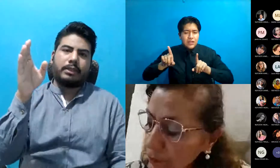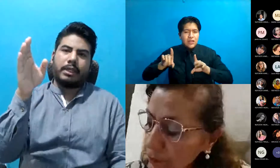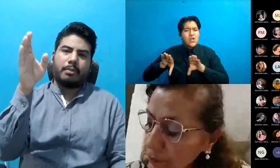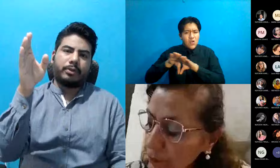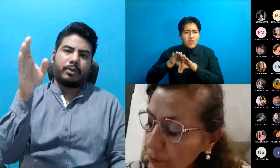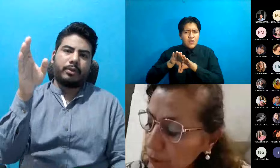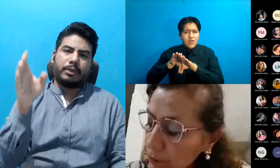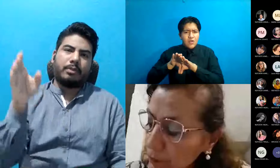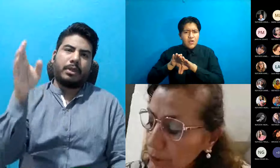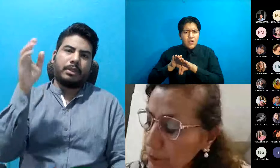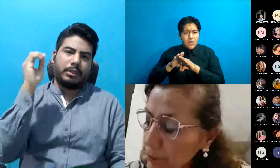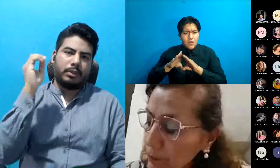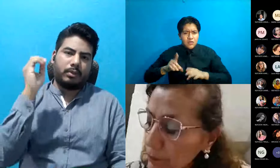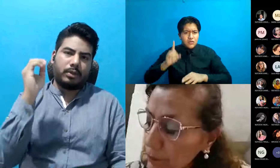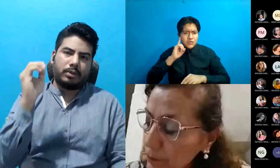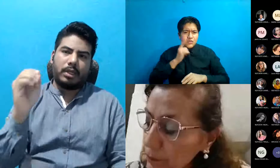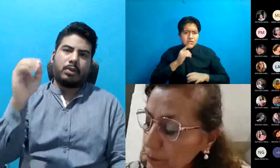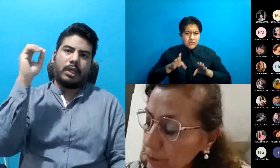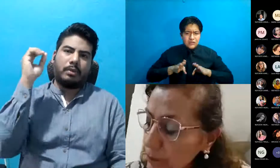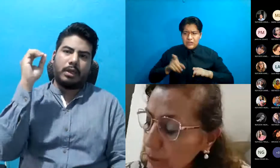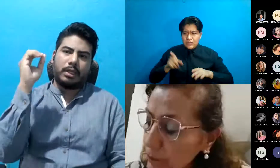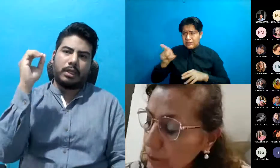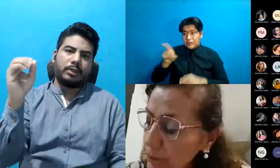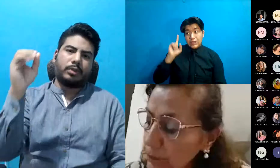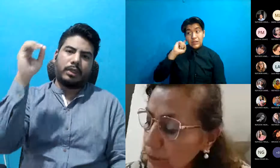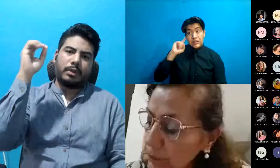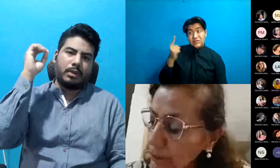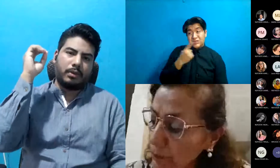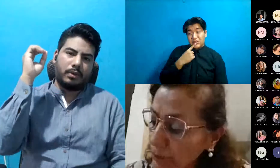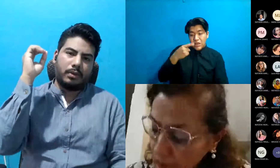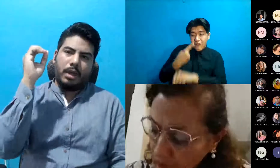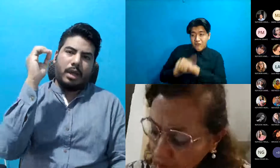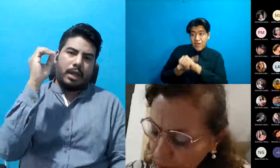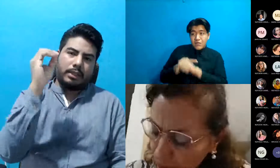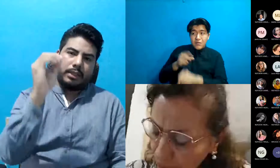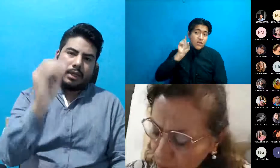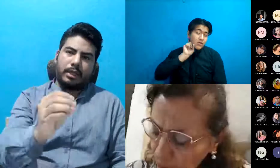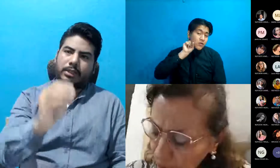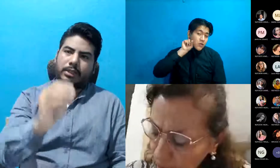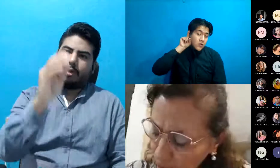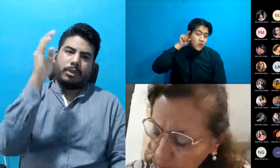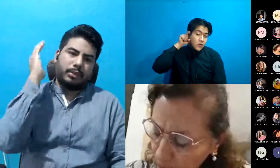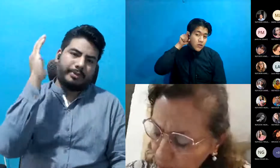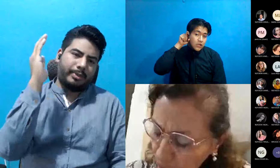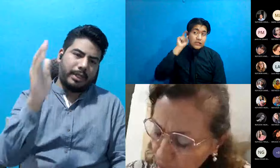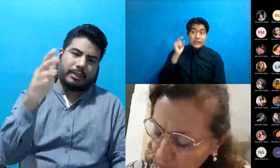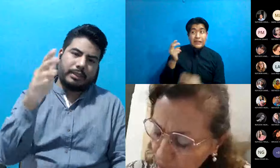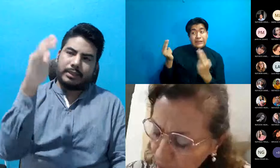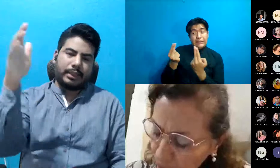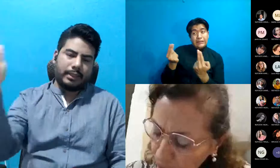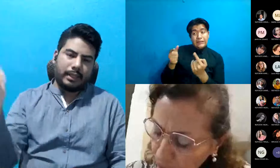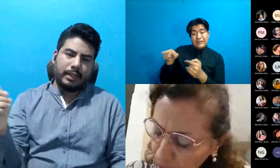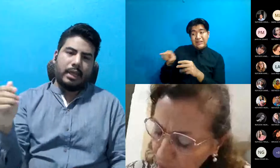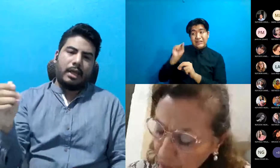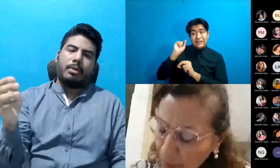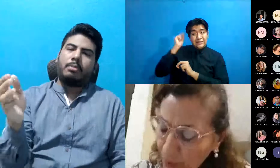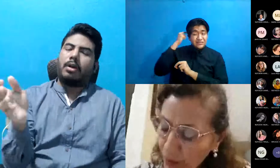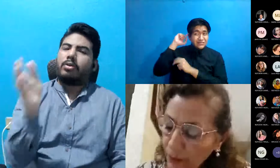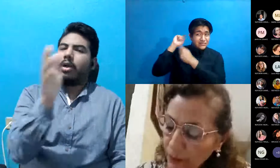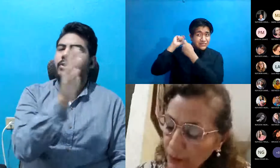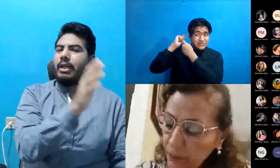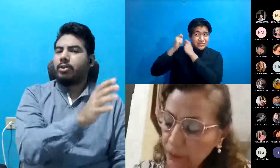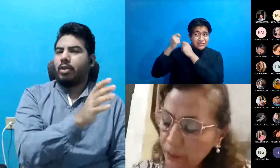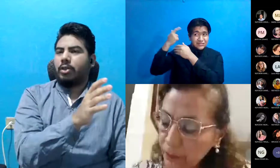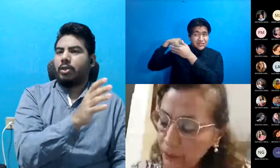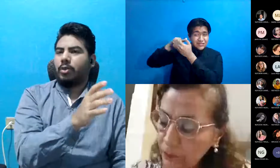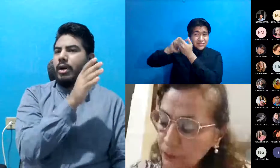clínico para decir la persona está enferma, necesita un auxiliar auditivo, hay que darle su tratamiento, hay que hacerle las audiometrías correspondientes, etcétera, etcétera. Y